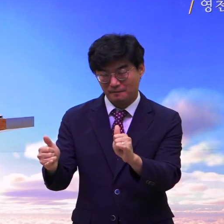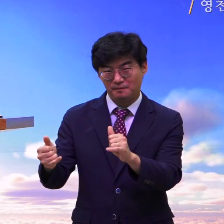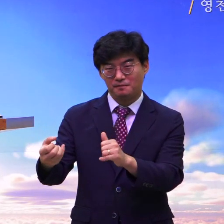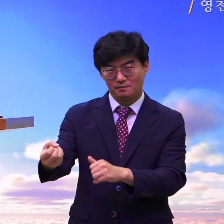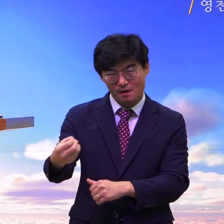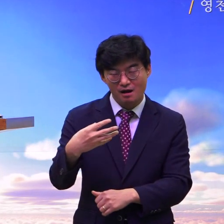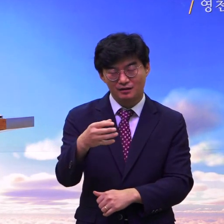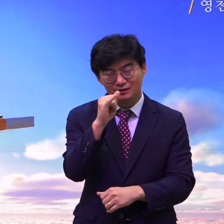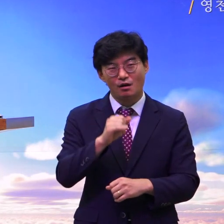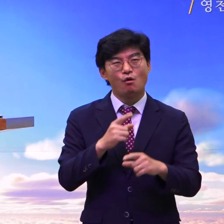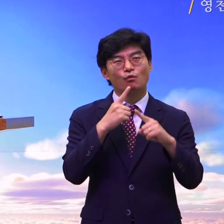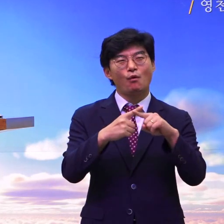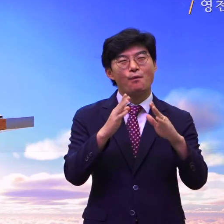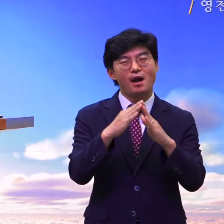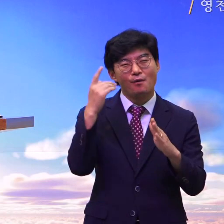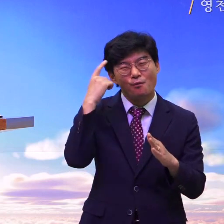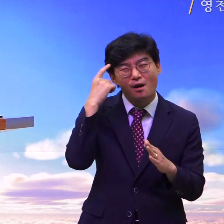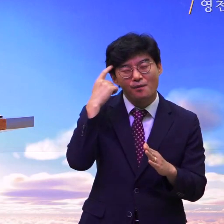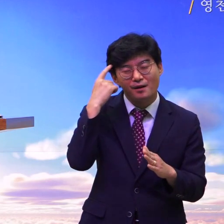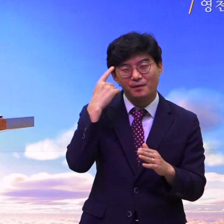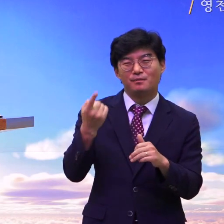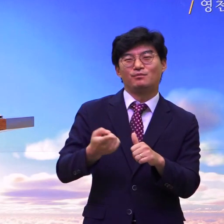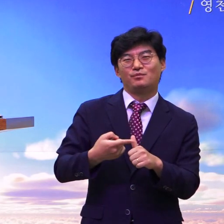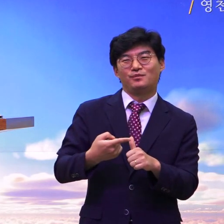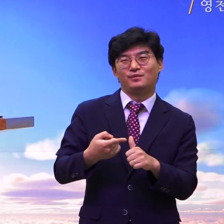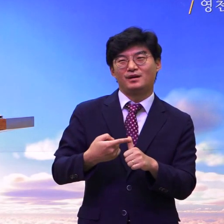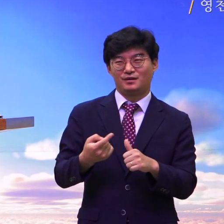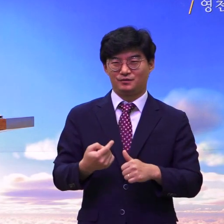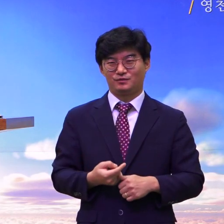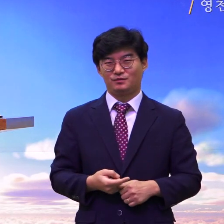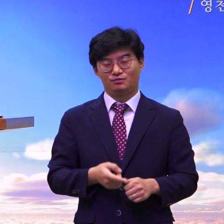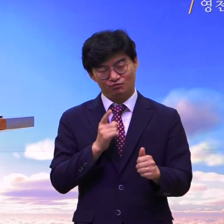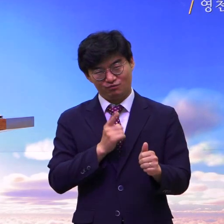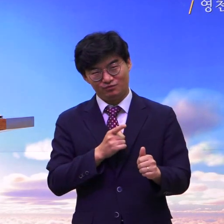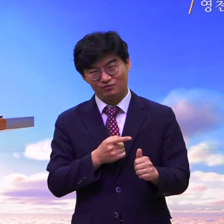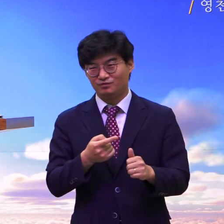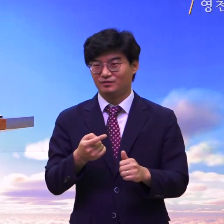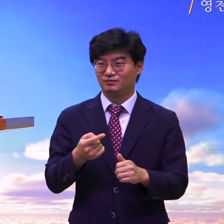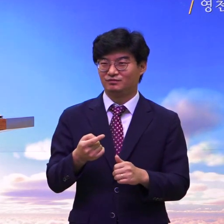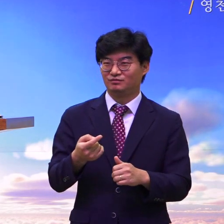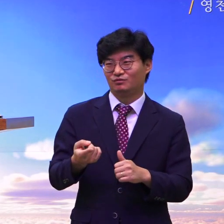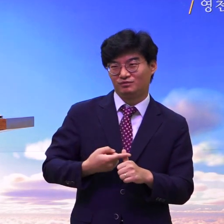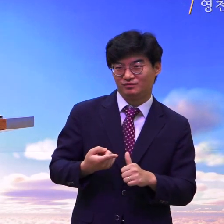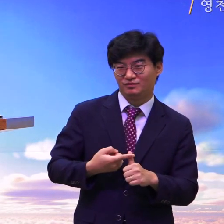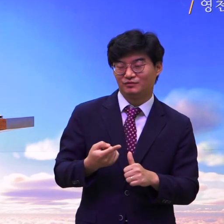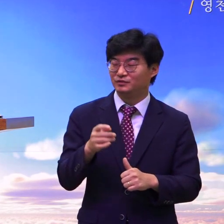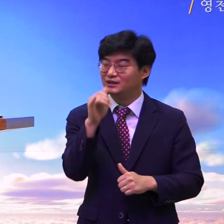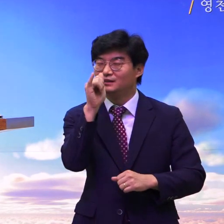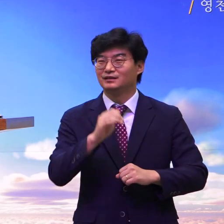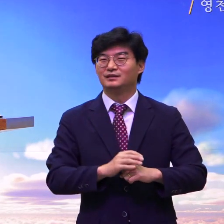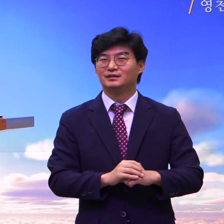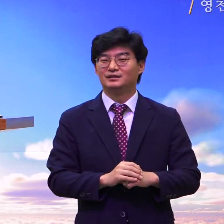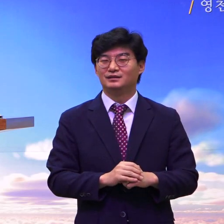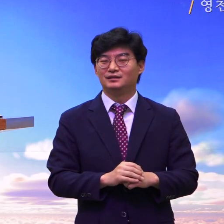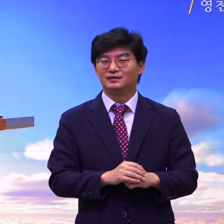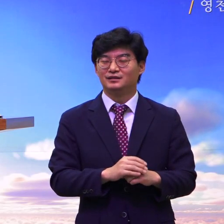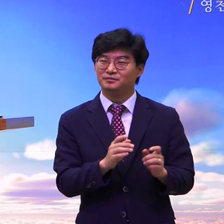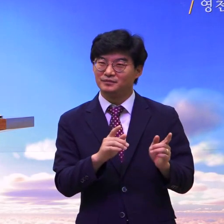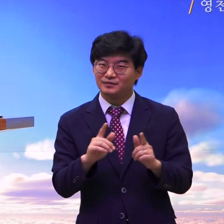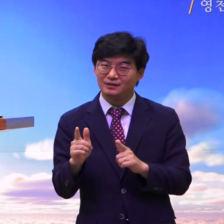교회가 왜 그러냐 하면서 교회를 향해 손가락질을 하기도 합니다. 그런데 그런 이야기를